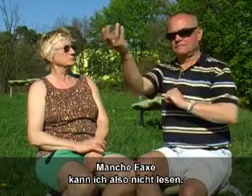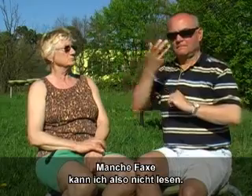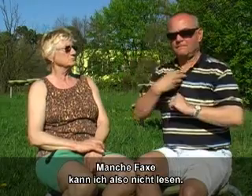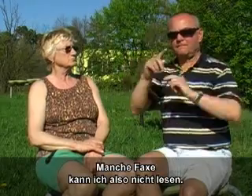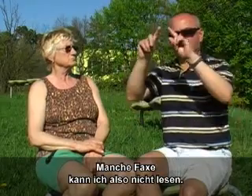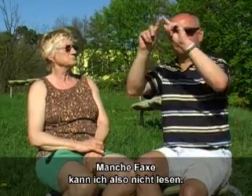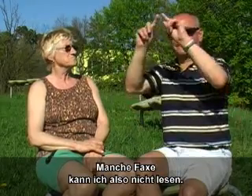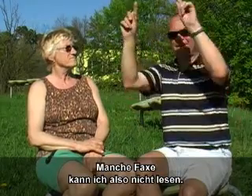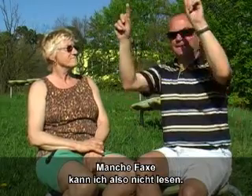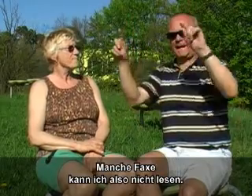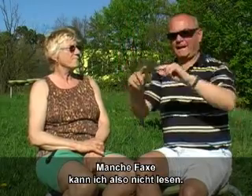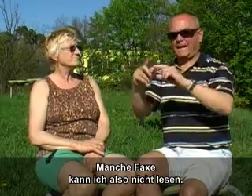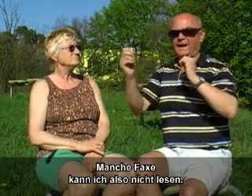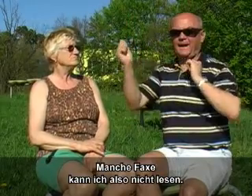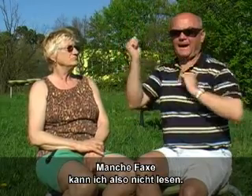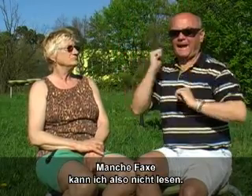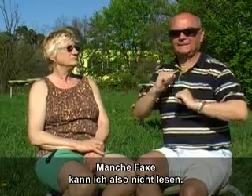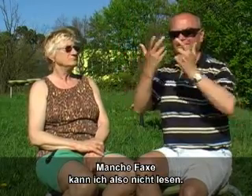Manche Faxe kann ich also nicht lesen.